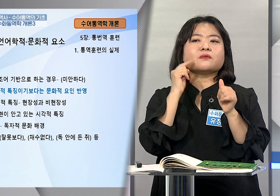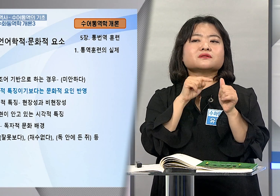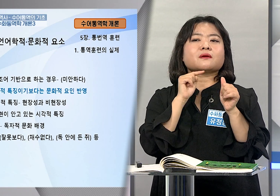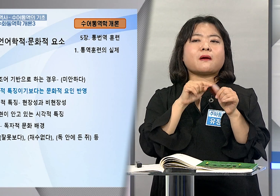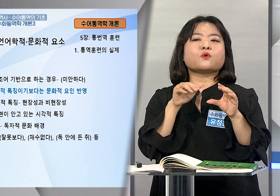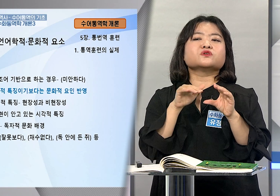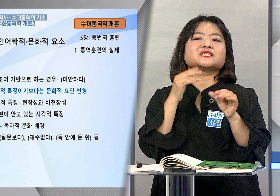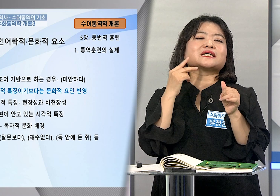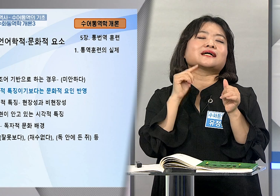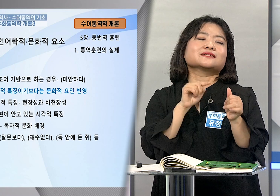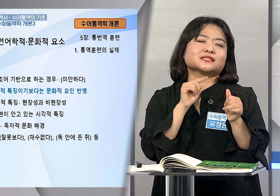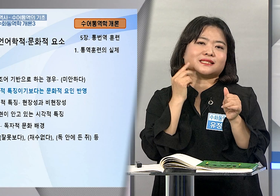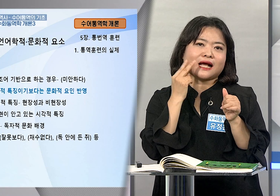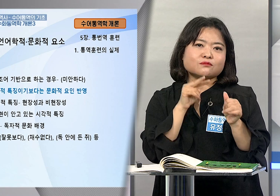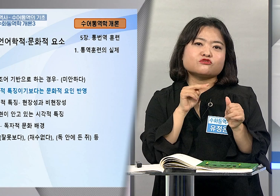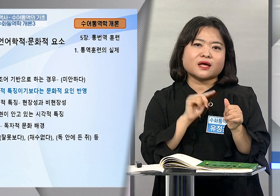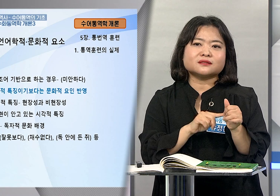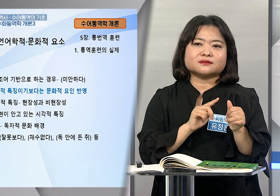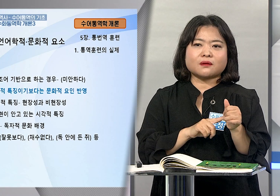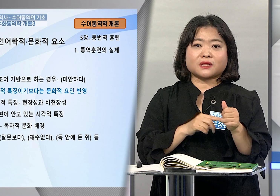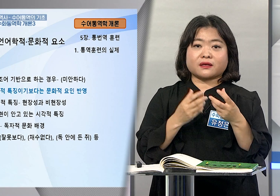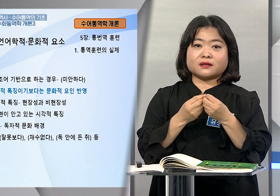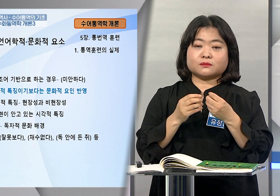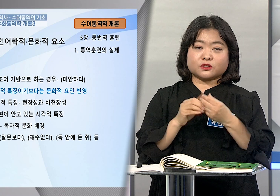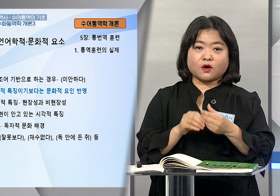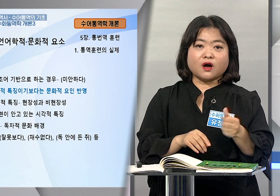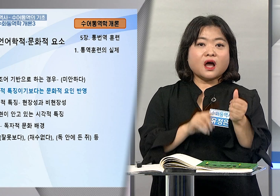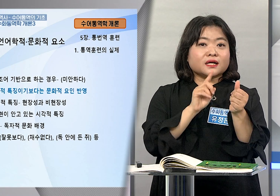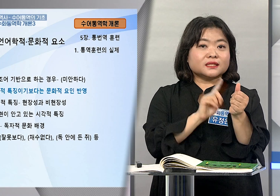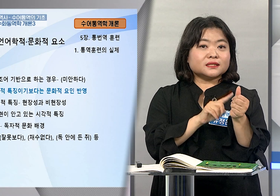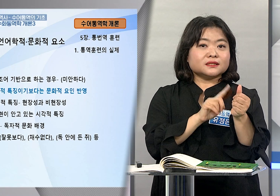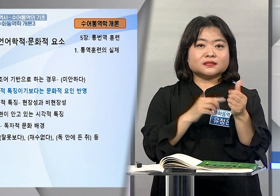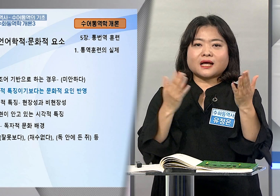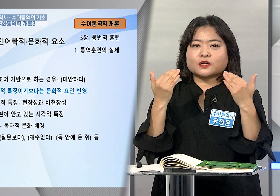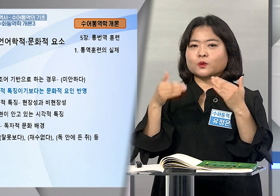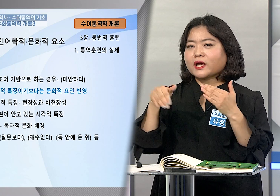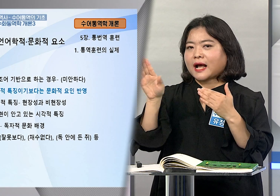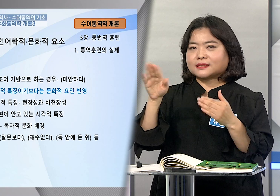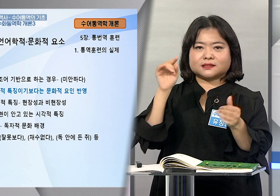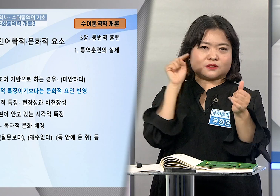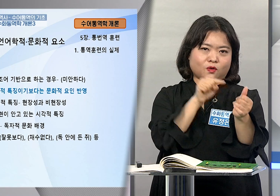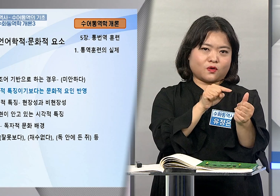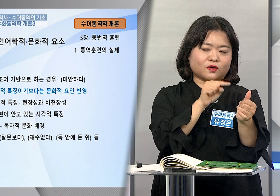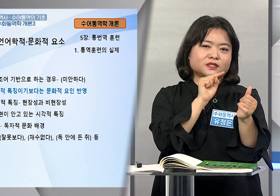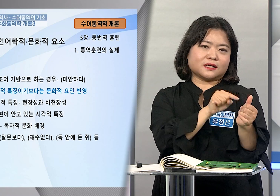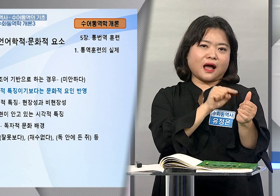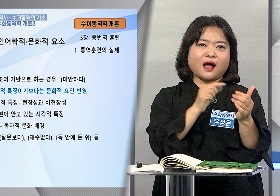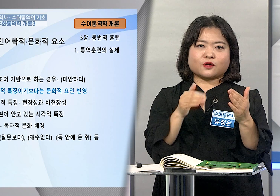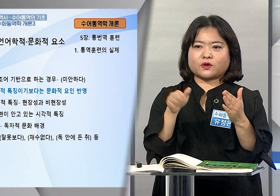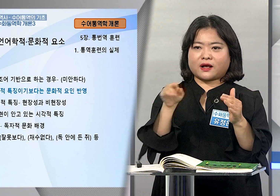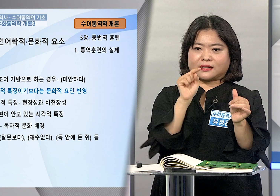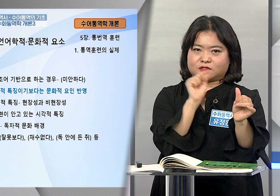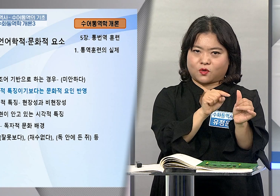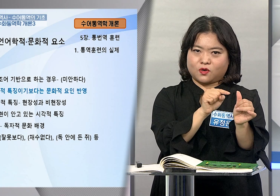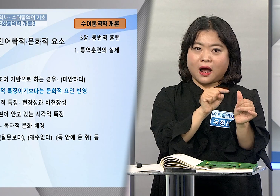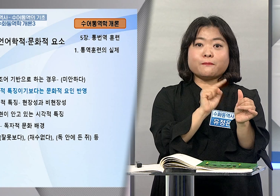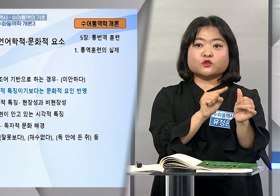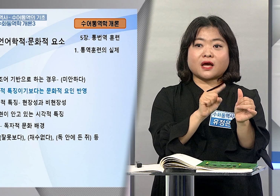대명사 반복은 시각 문화를 뜻합니다. 예를 들면요, 그는 학교에 갔어. 그가 학교에 갔어. 한 번 더 하는 건